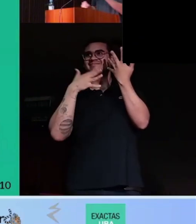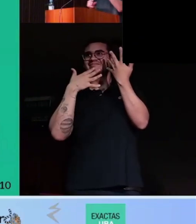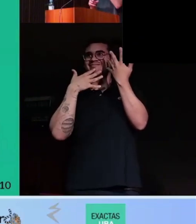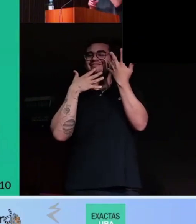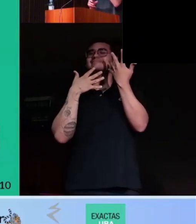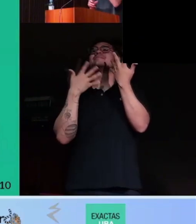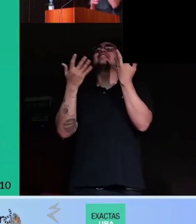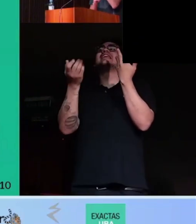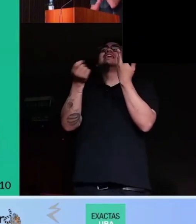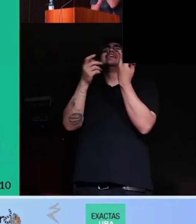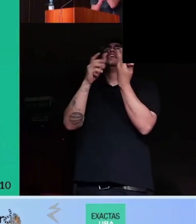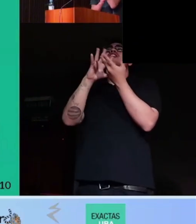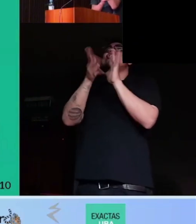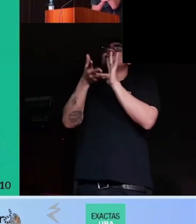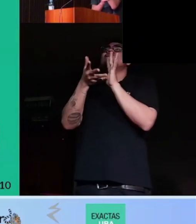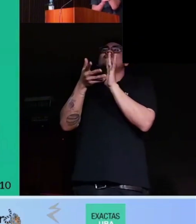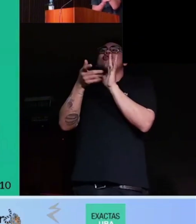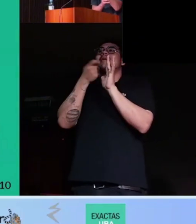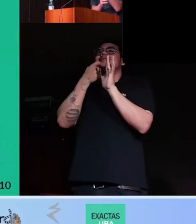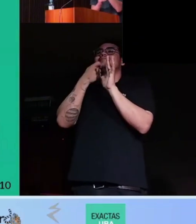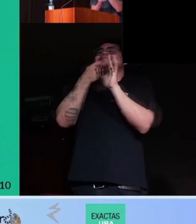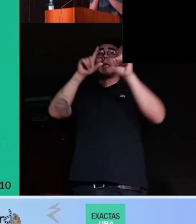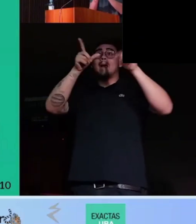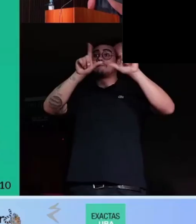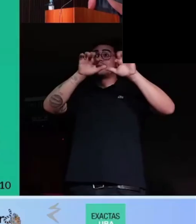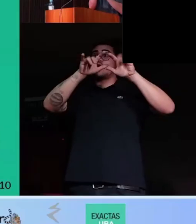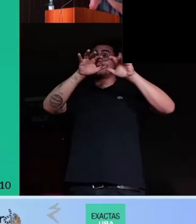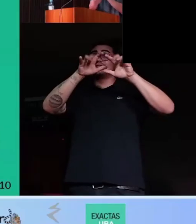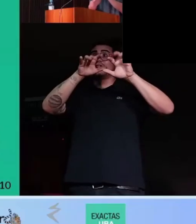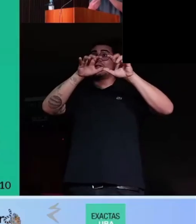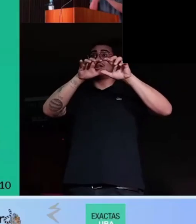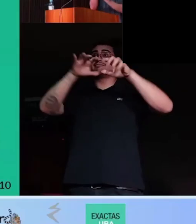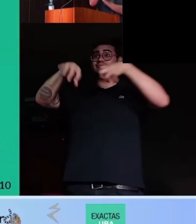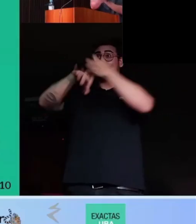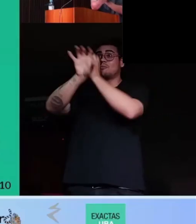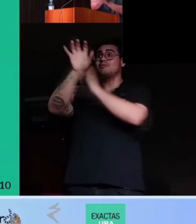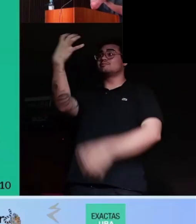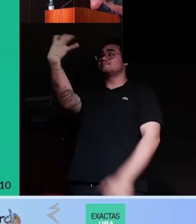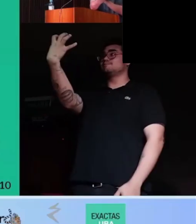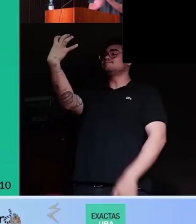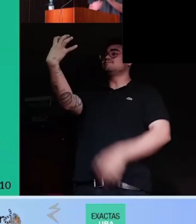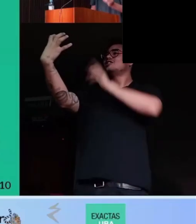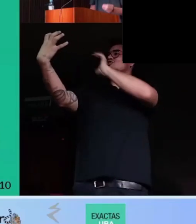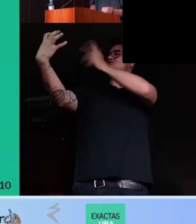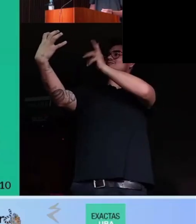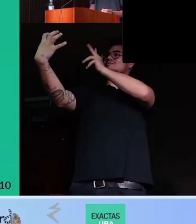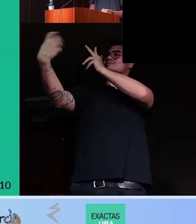porque por la información espacial, X, Y, Z, y otro parámetro más.